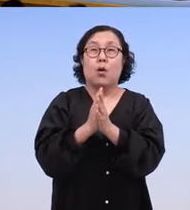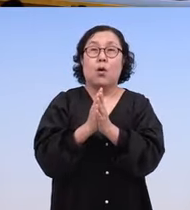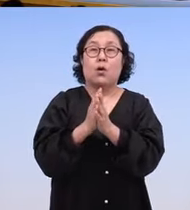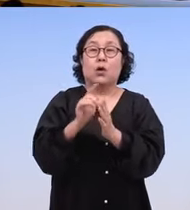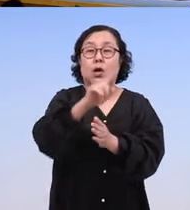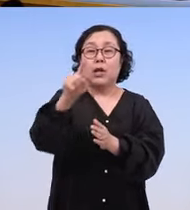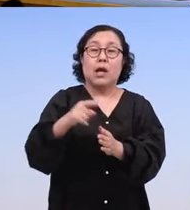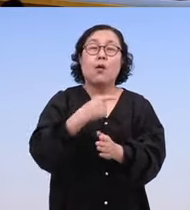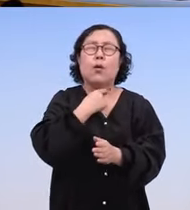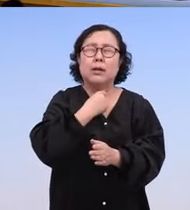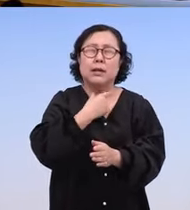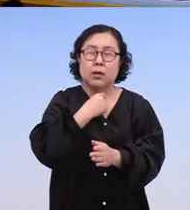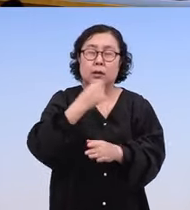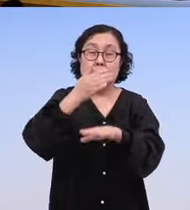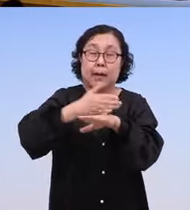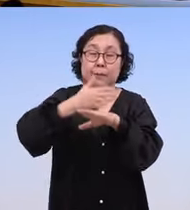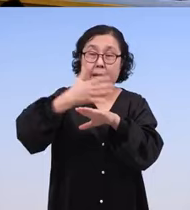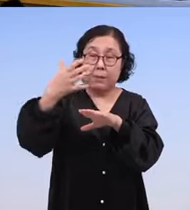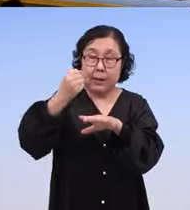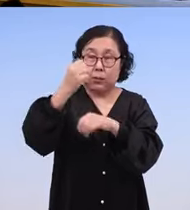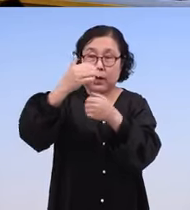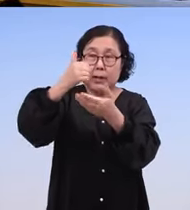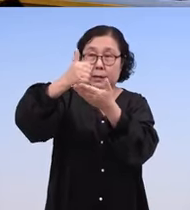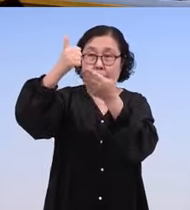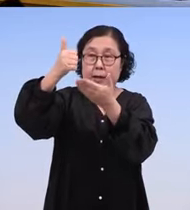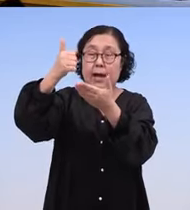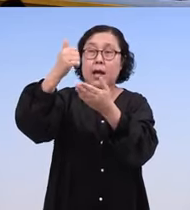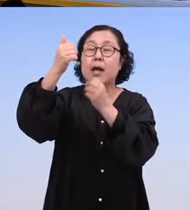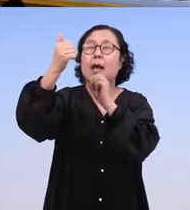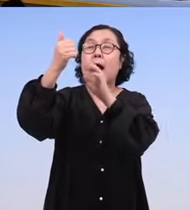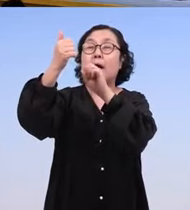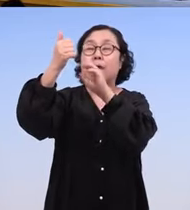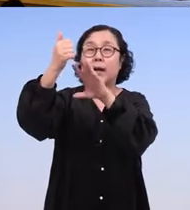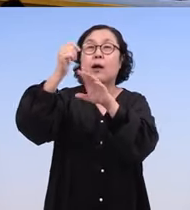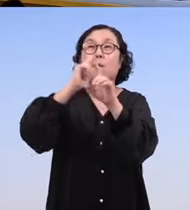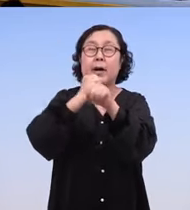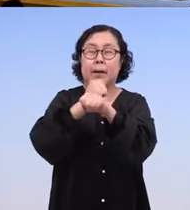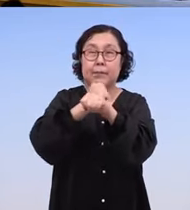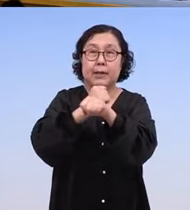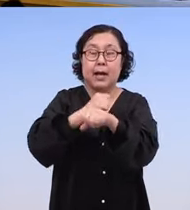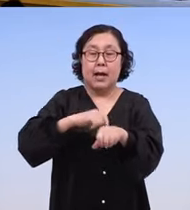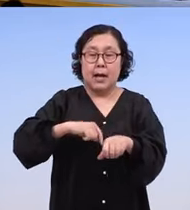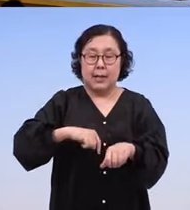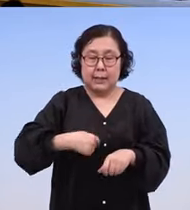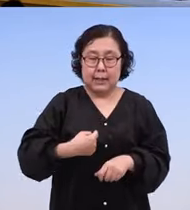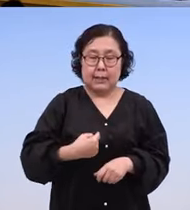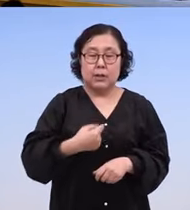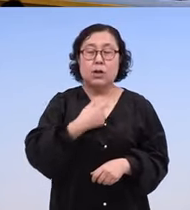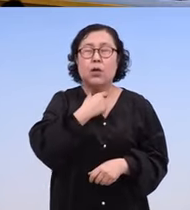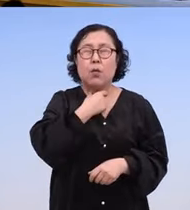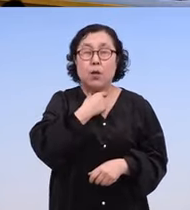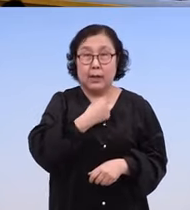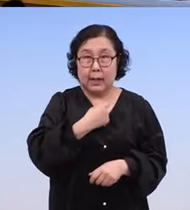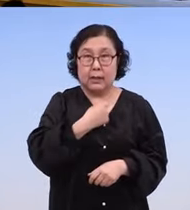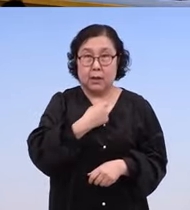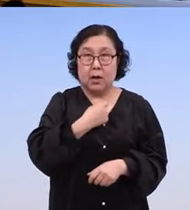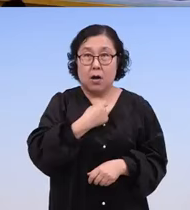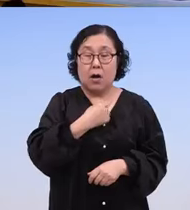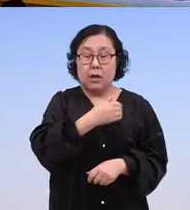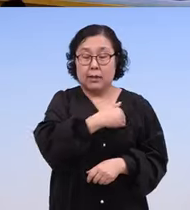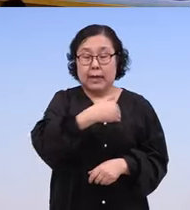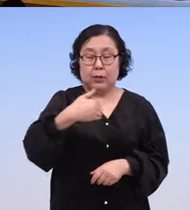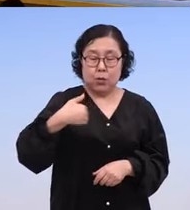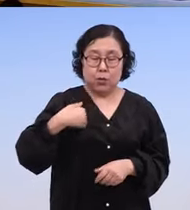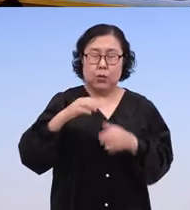감사함으로 하나님께 아뢰라. 염려가 찾아올 때 그 염려를 어떻게 활용한다고요? 자족을 위해서 오히려 기도라는